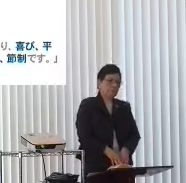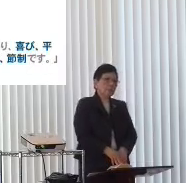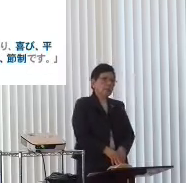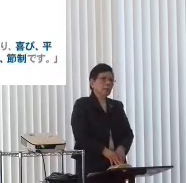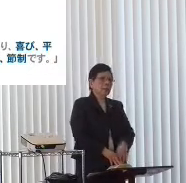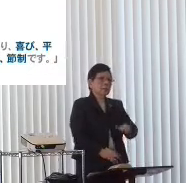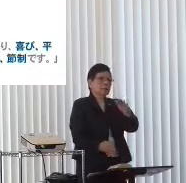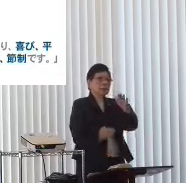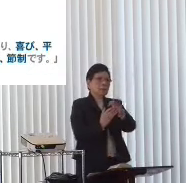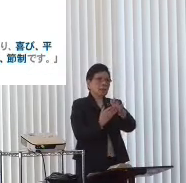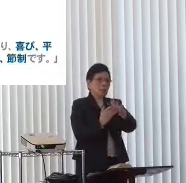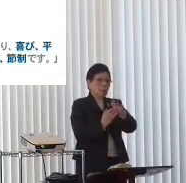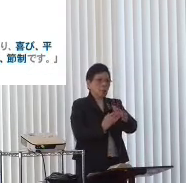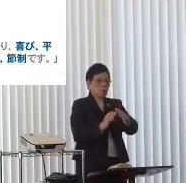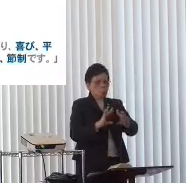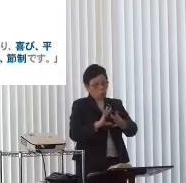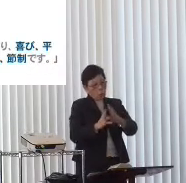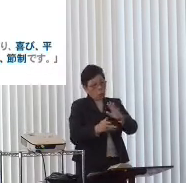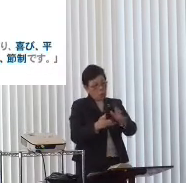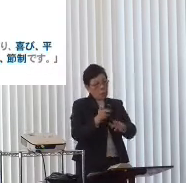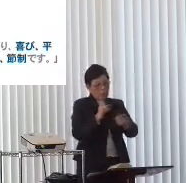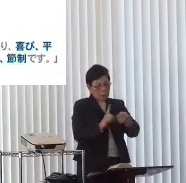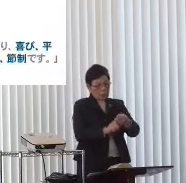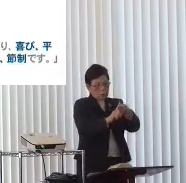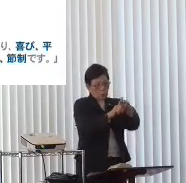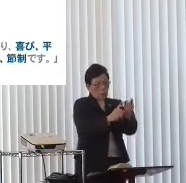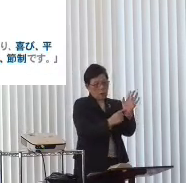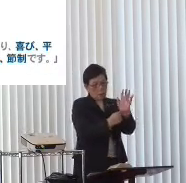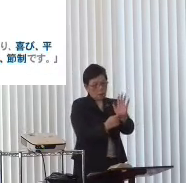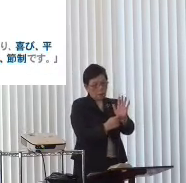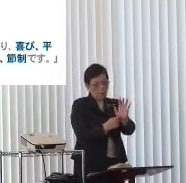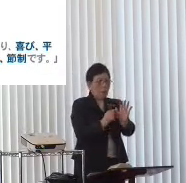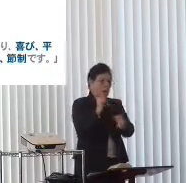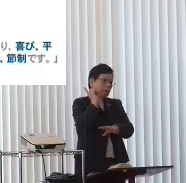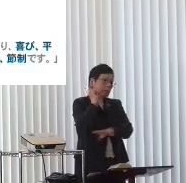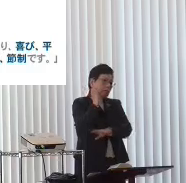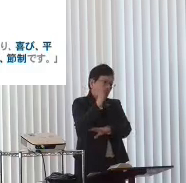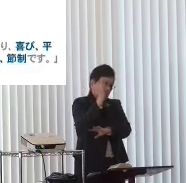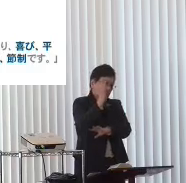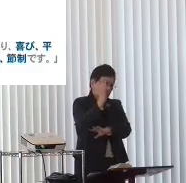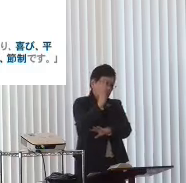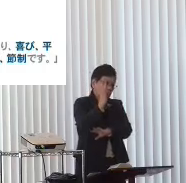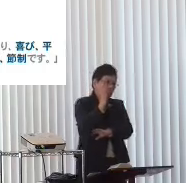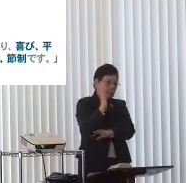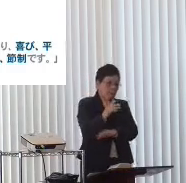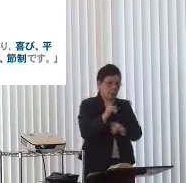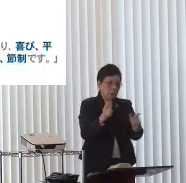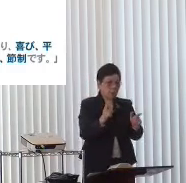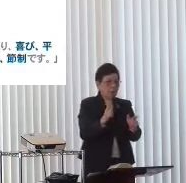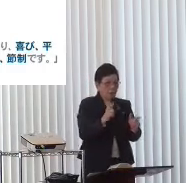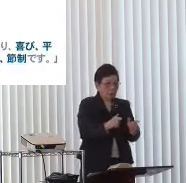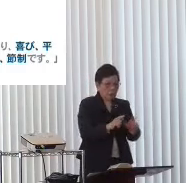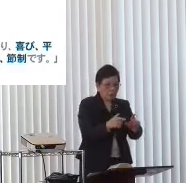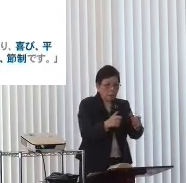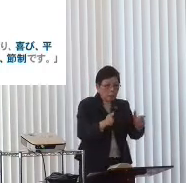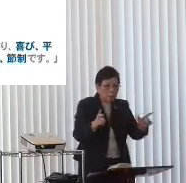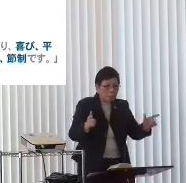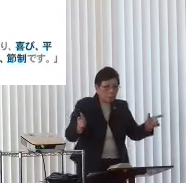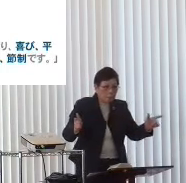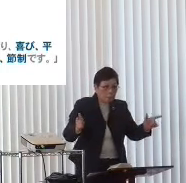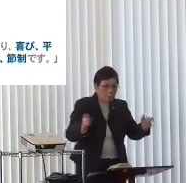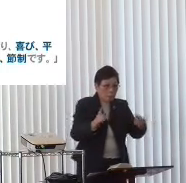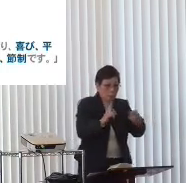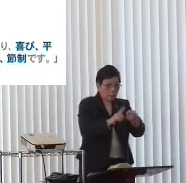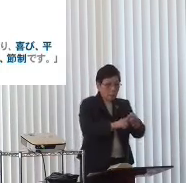は宣教の実でありますね。キリストを伝えて、そしてその実が実っていく、教会に導かれ、信